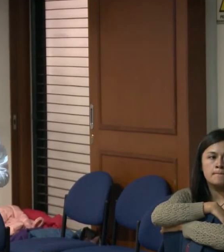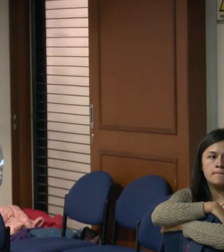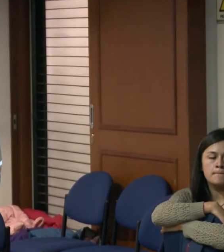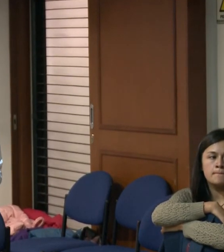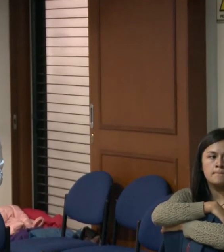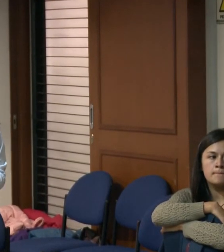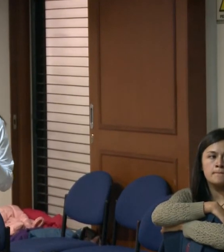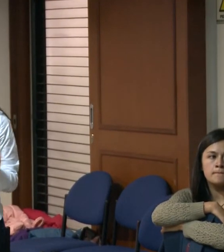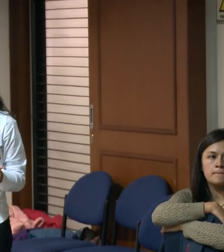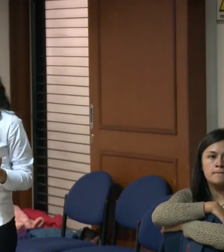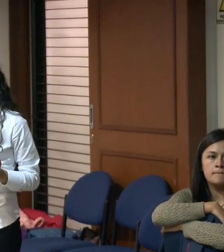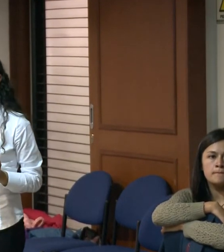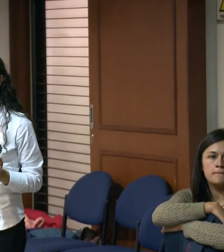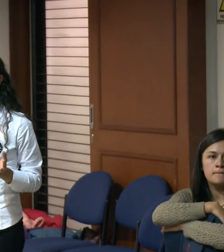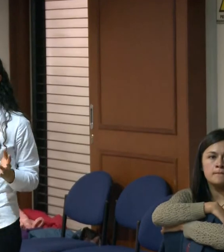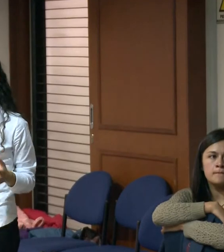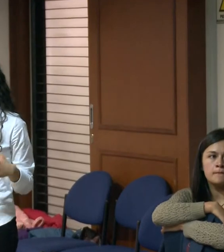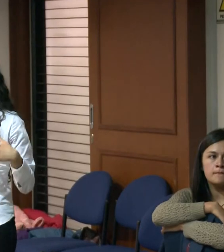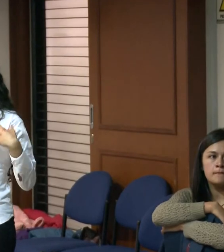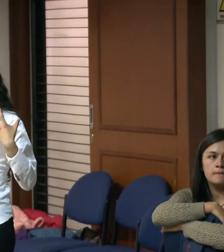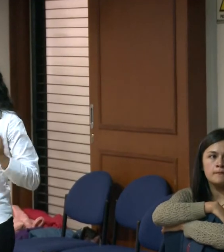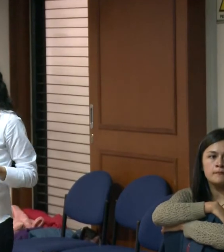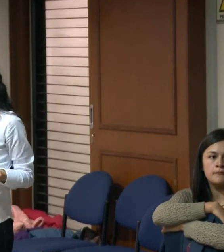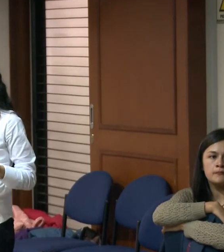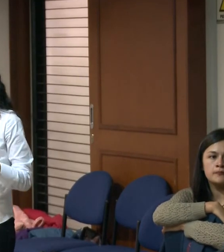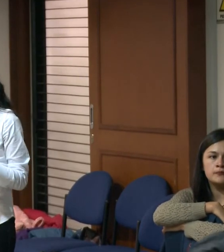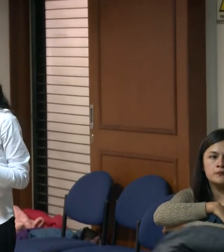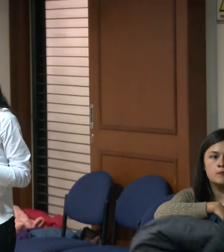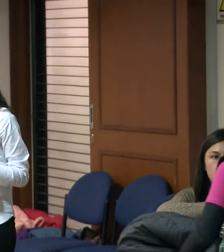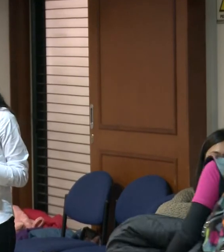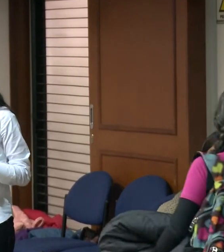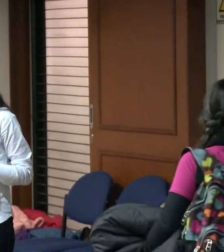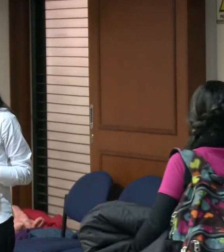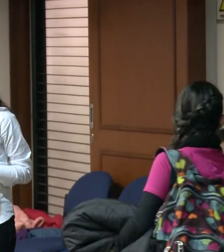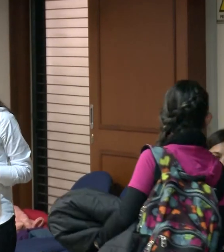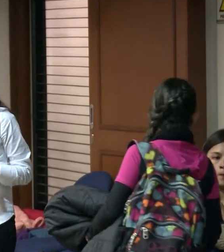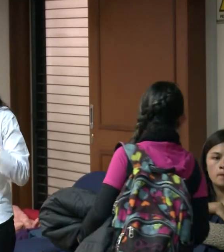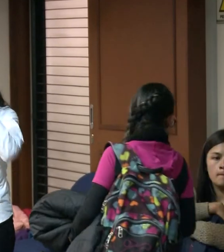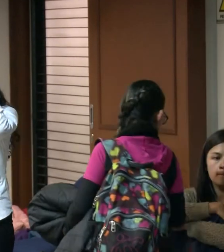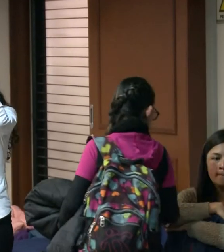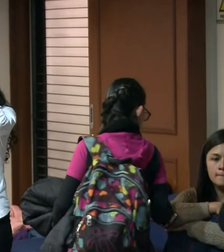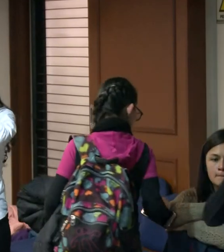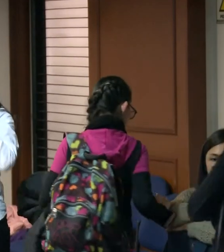ellos estaban muy centrados en las dificultades de la persona. Ellos decían